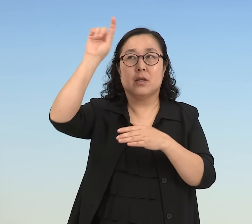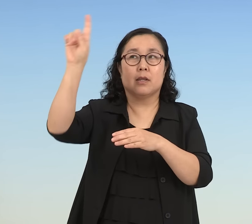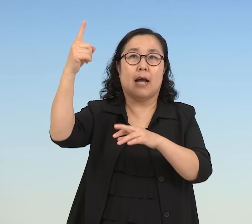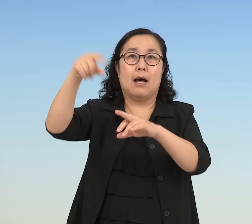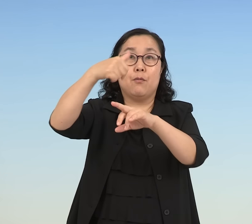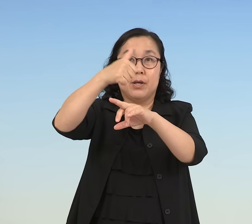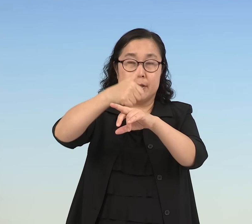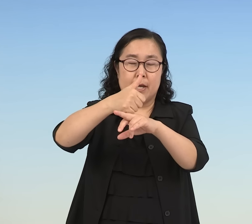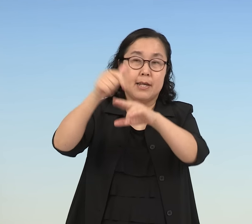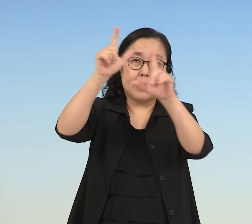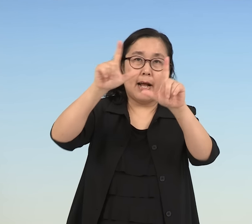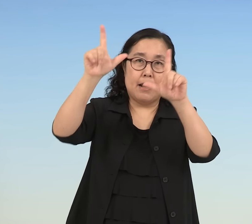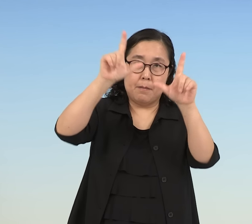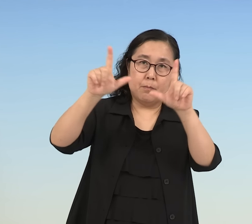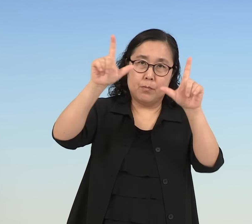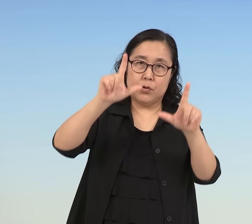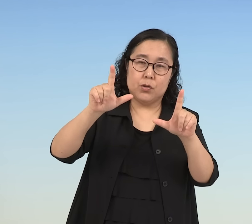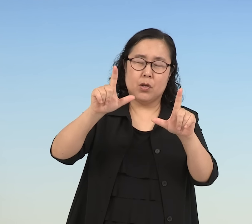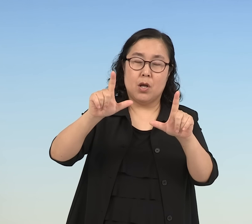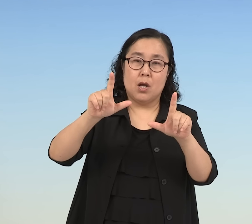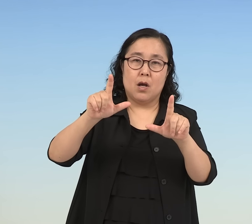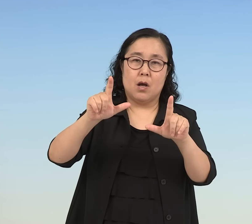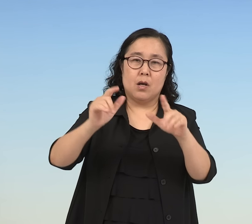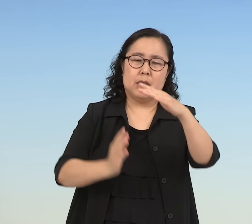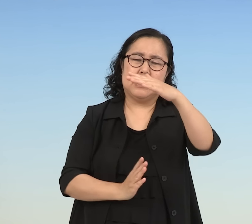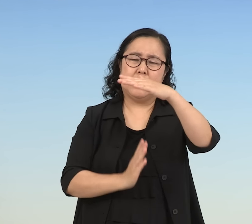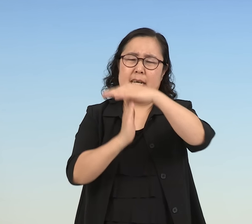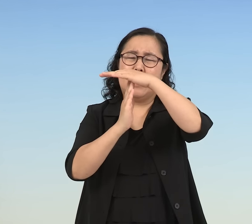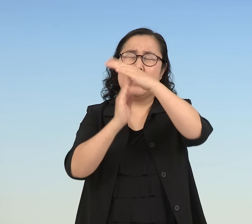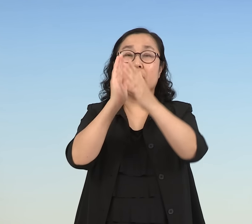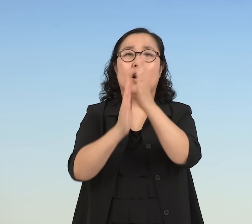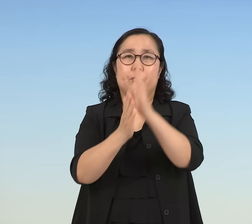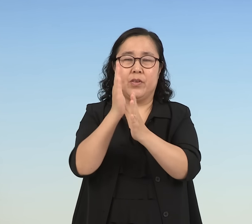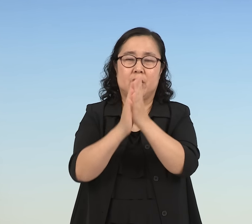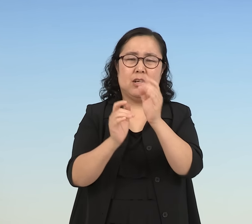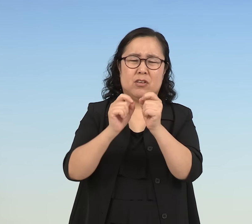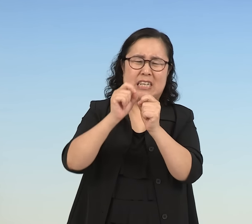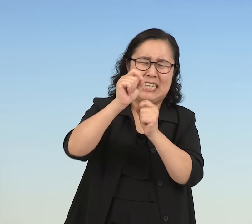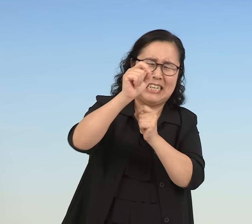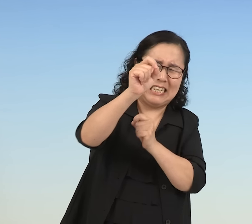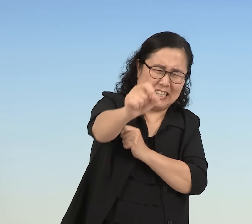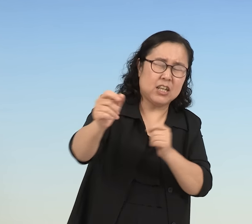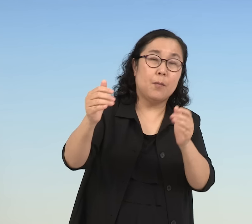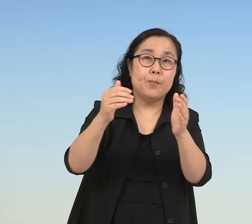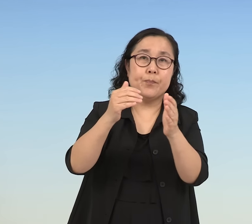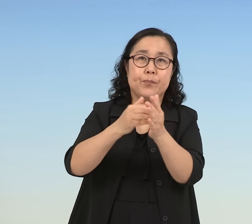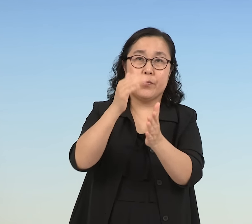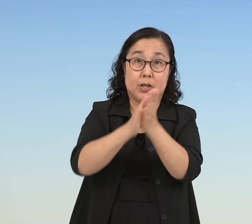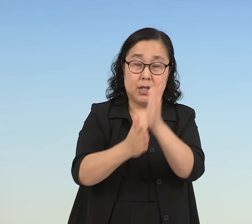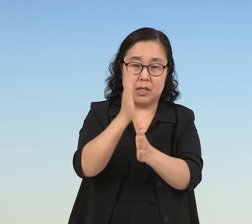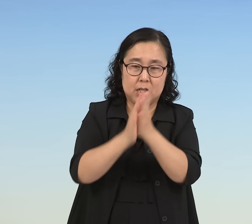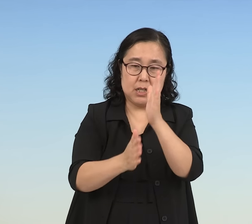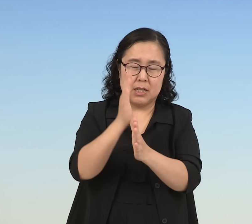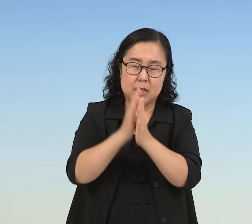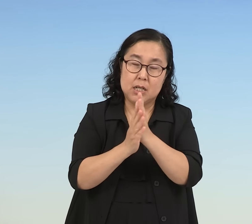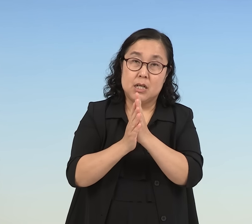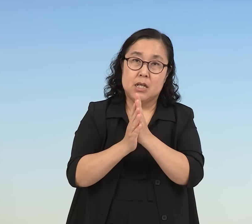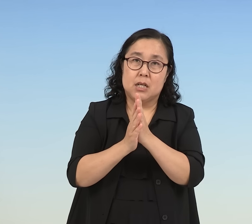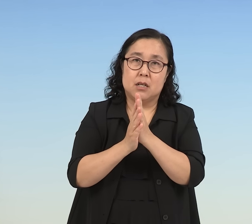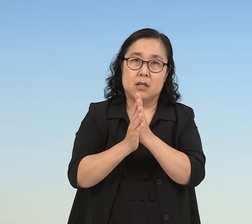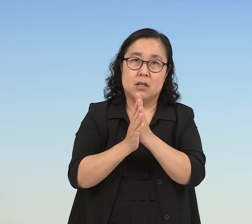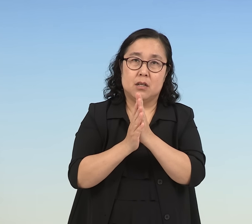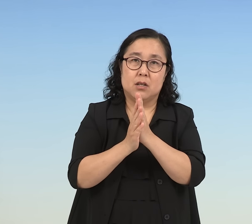끝간데가 없는, 제한되지 않는 그런 개발이 되고 무궁무진한 꿈을 펼쳐나가는 도구가 저는 이